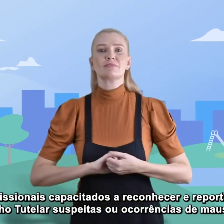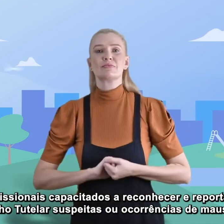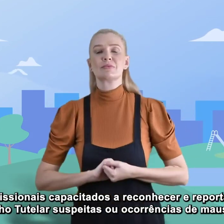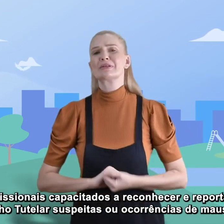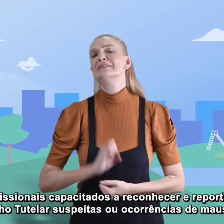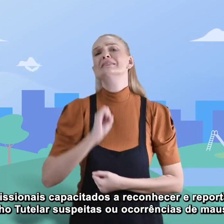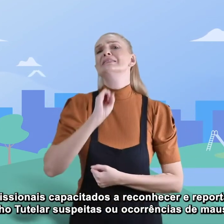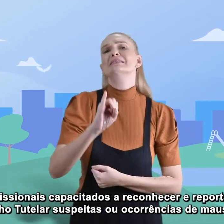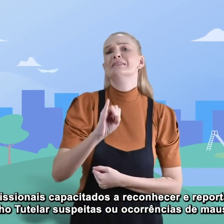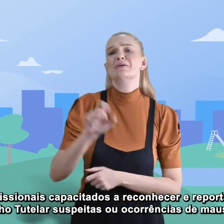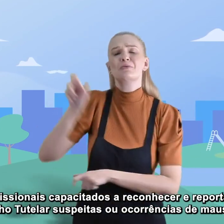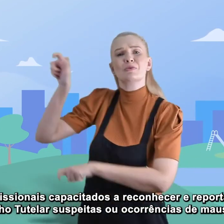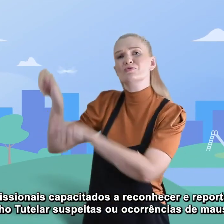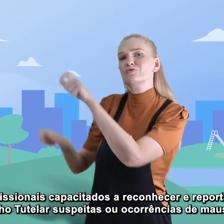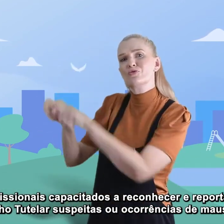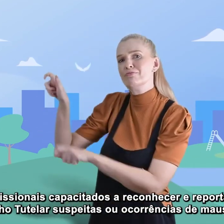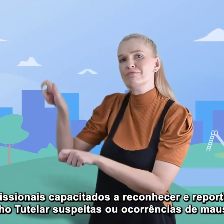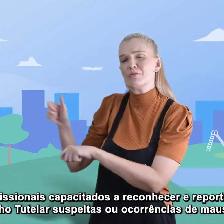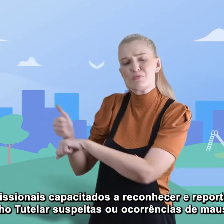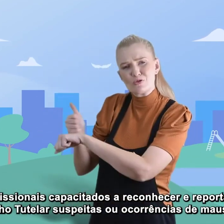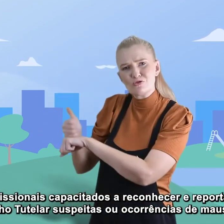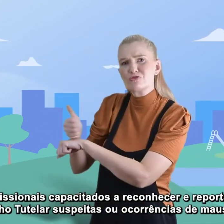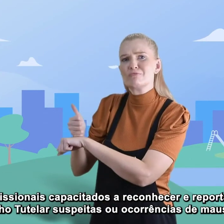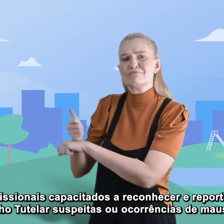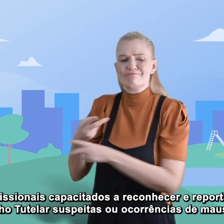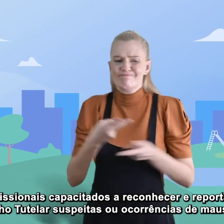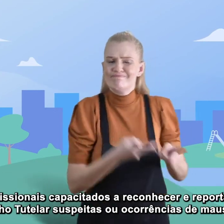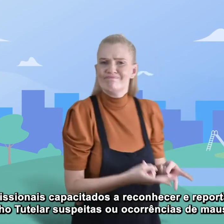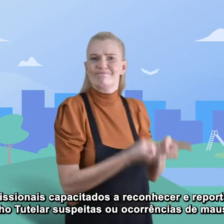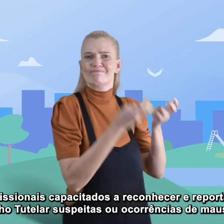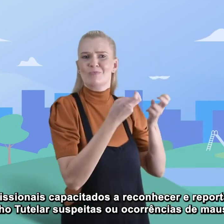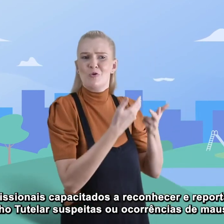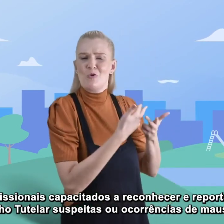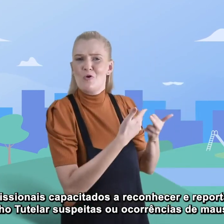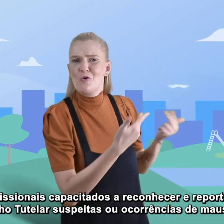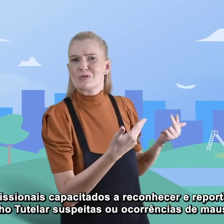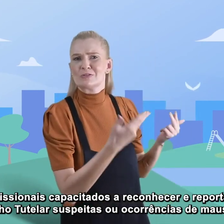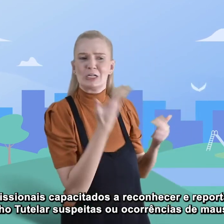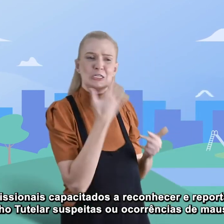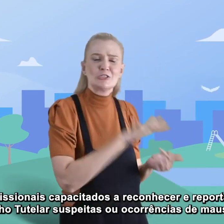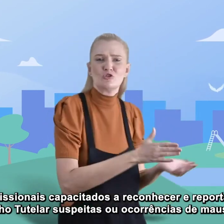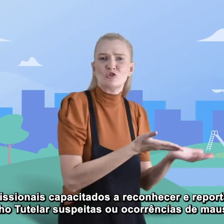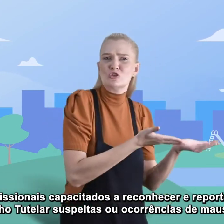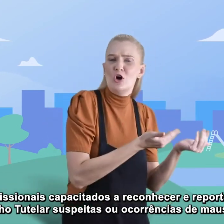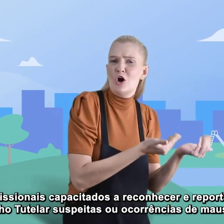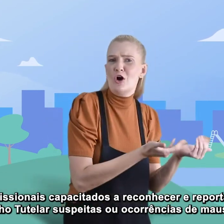ao Conselho Tutelar suspeitas ou ocorrências de maus tratos.